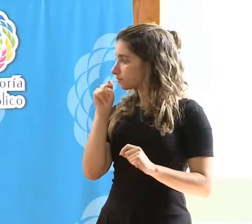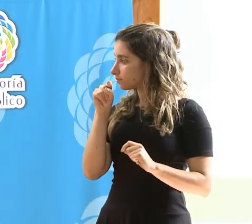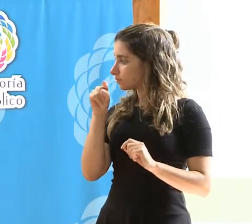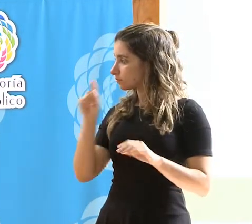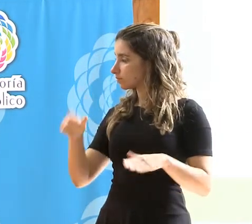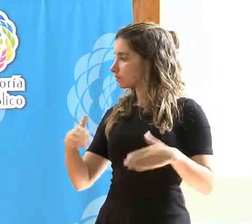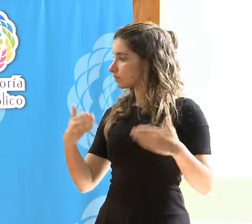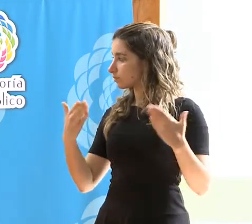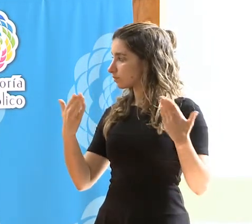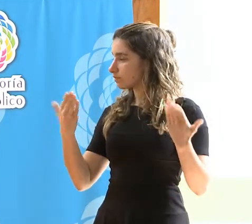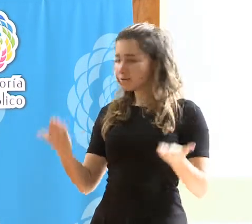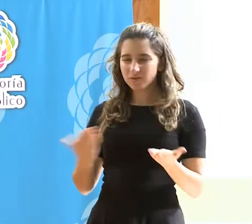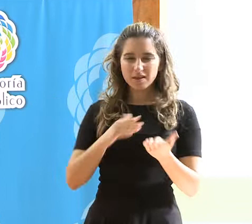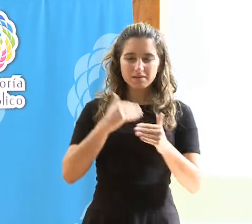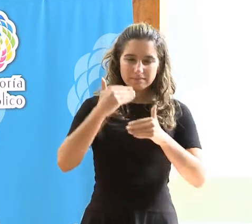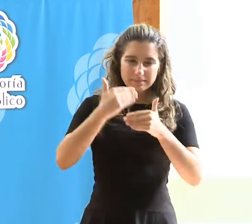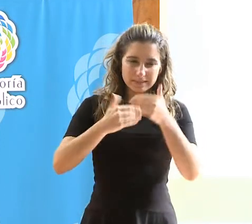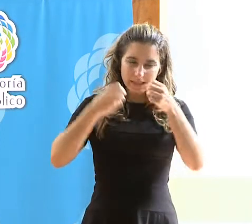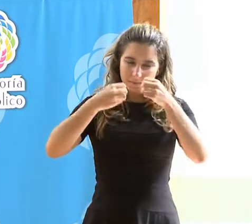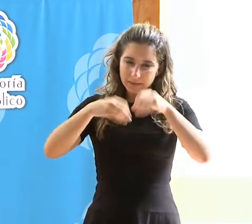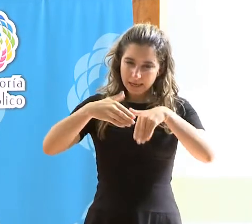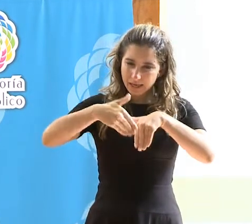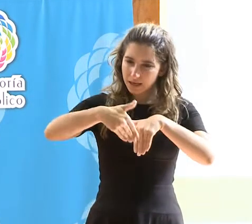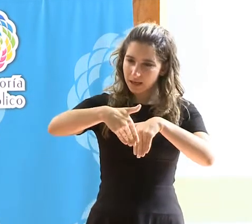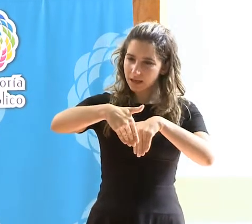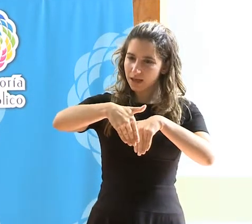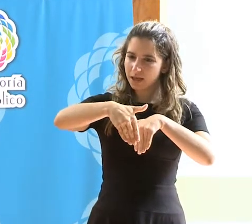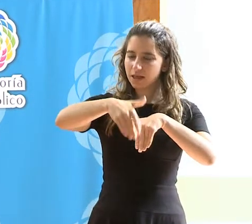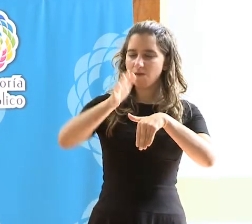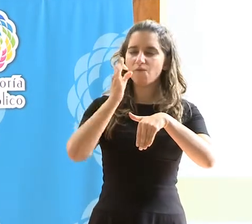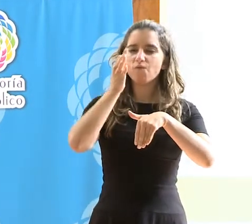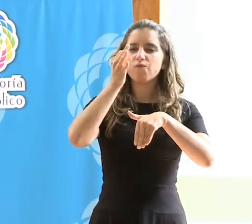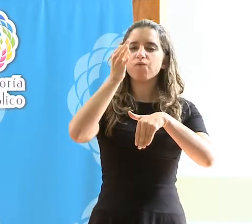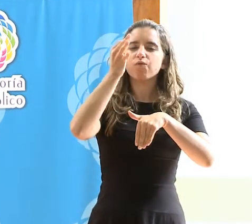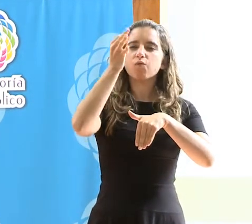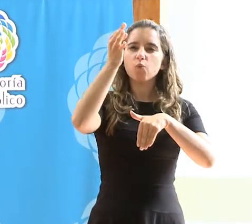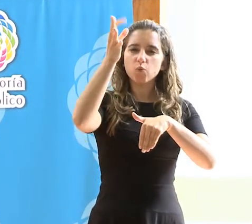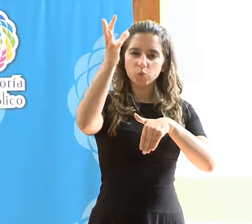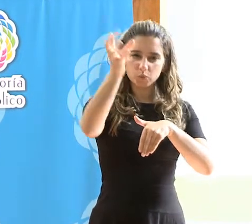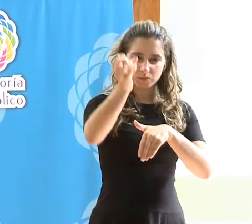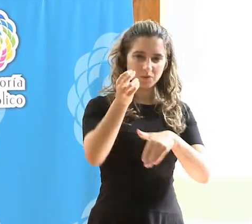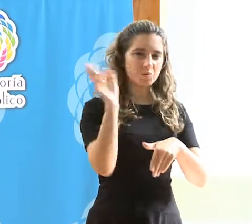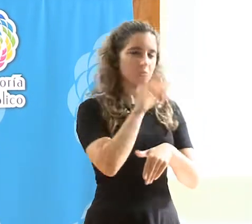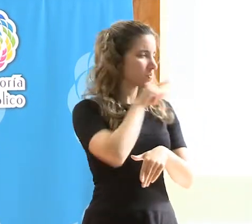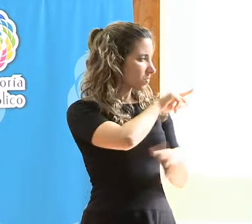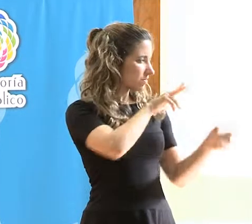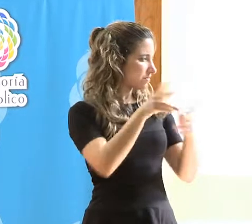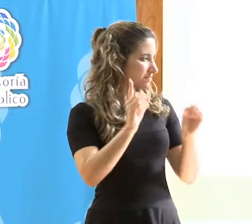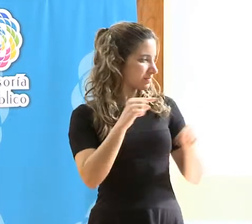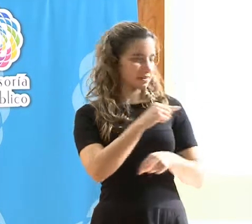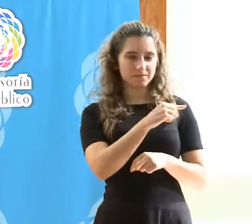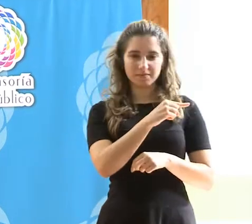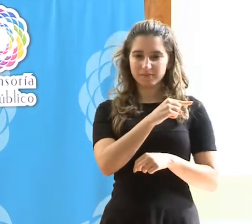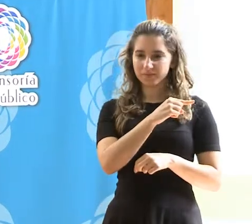Este proceso está empezando. Para que el futuro sea hoy, como dice nuestra defensora del público, Cintia